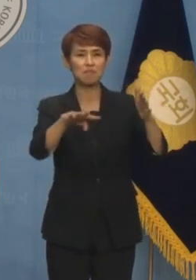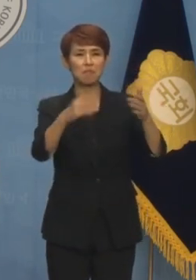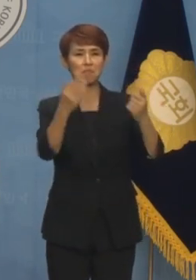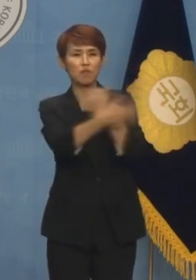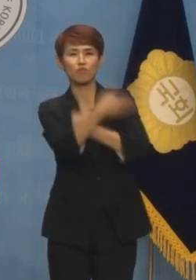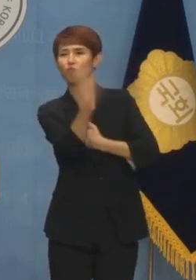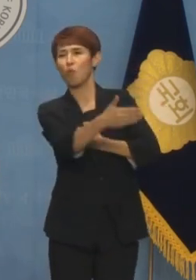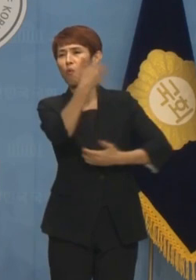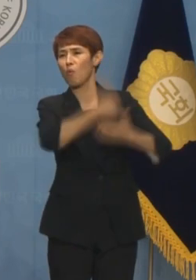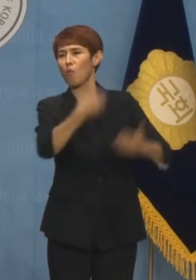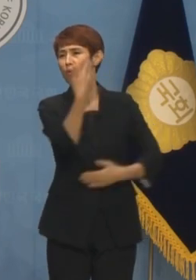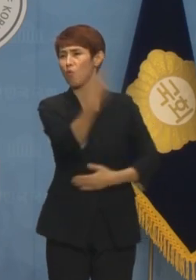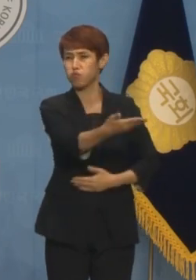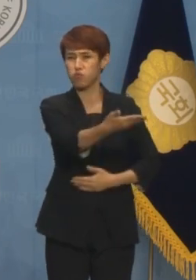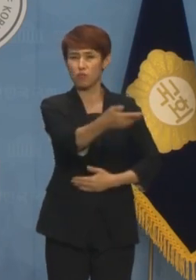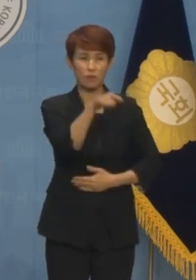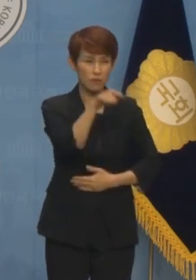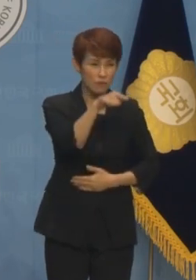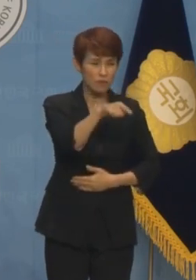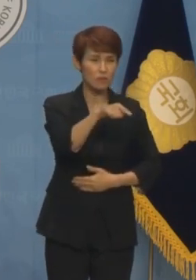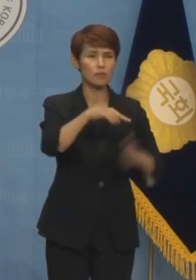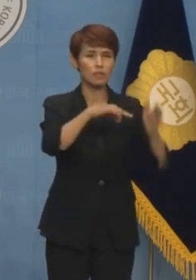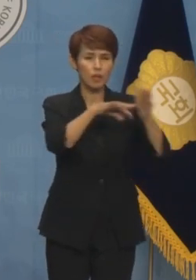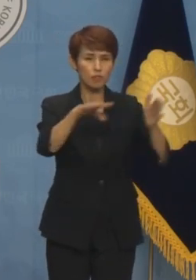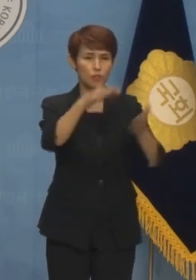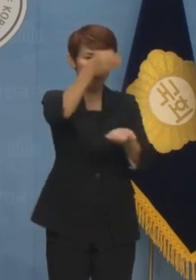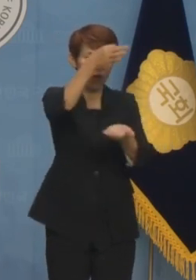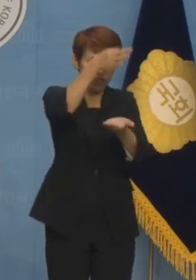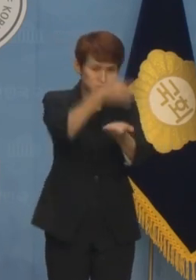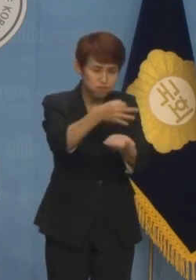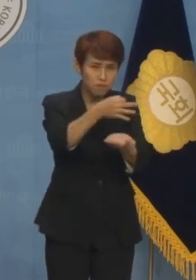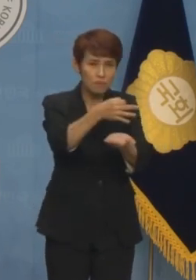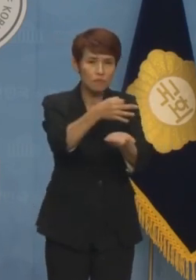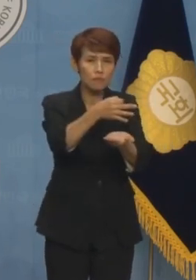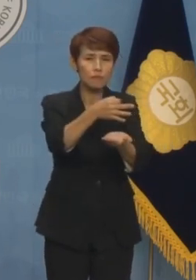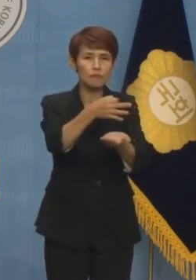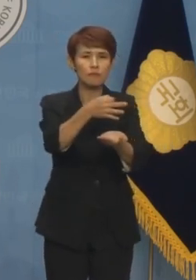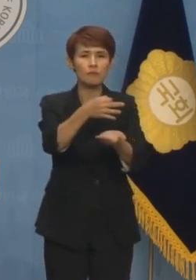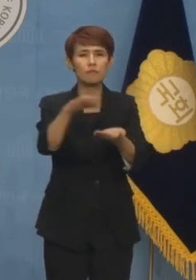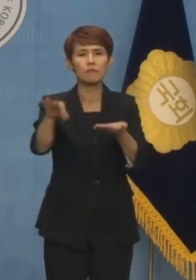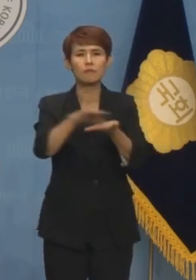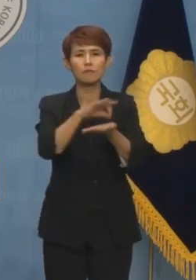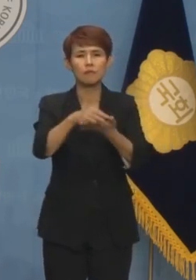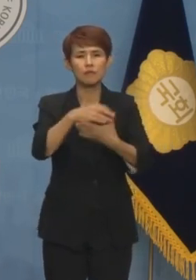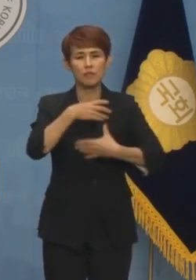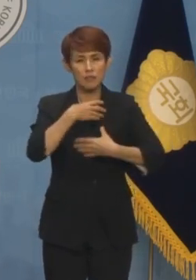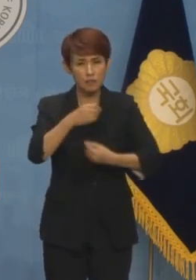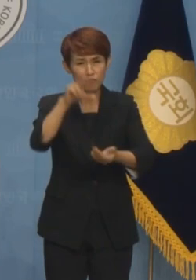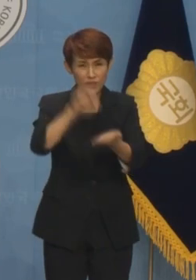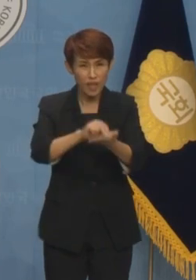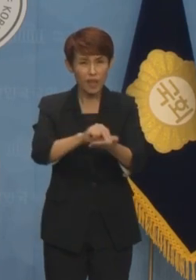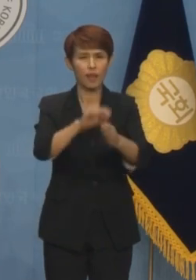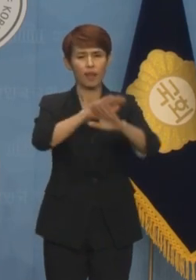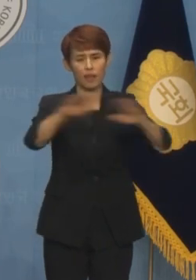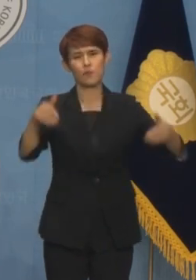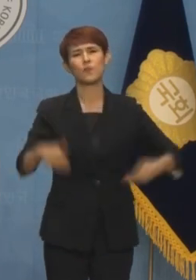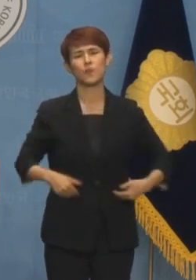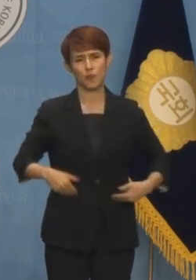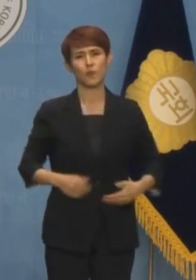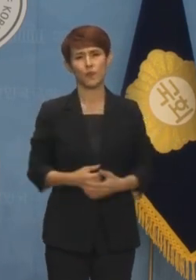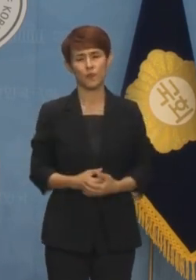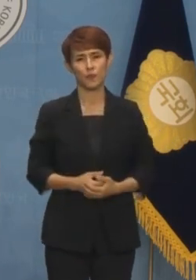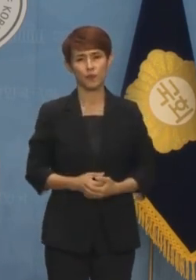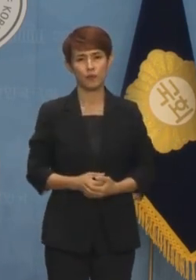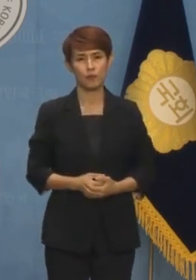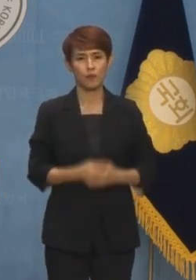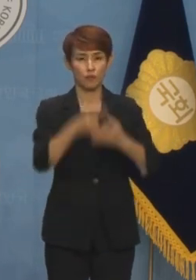있는 세수 결손과 건전성 악화 문제부터 해결해야 할 것입니다.